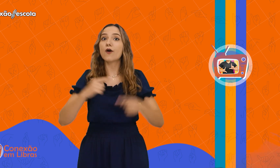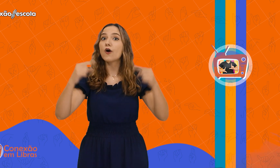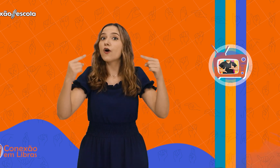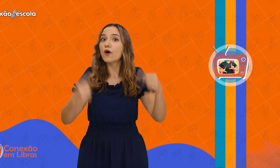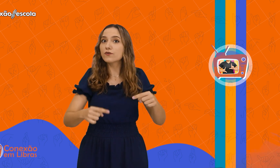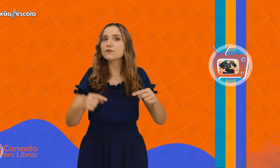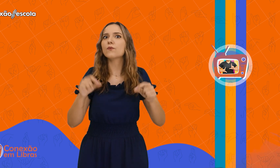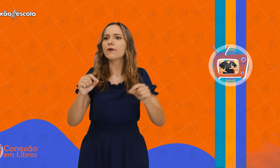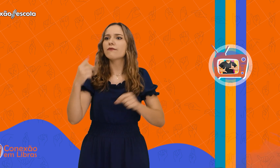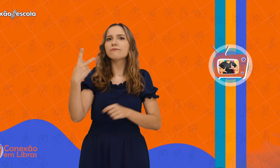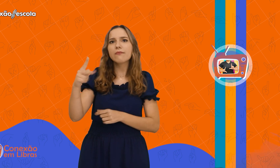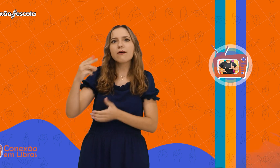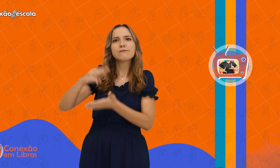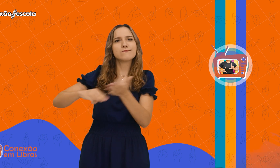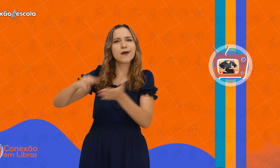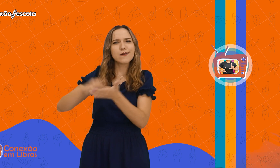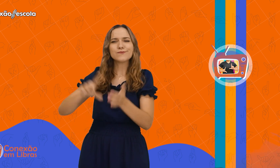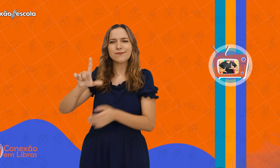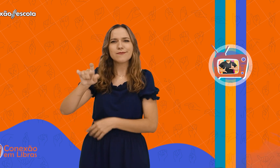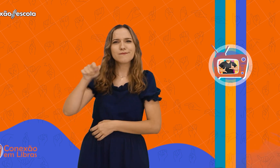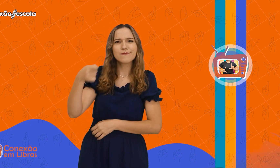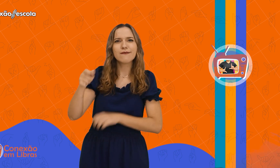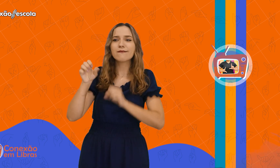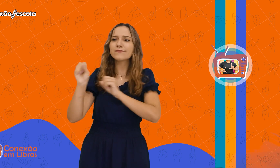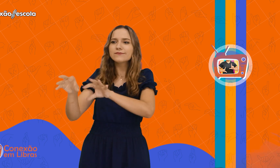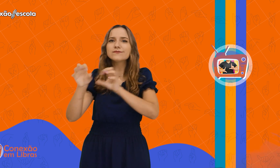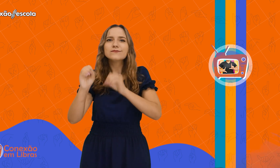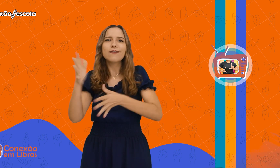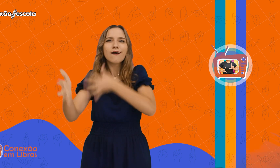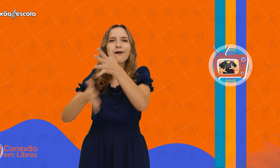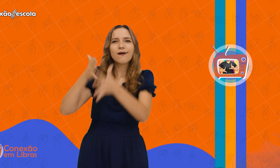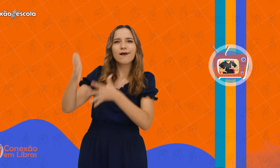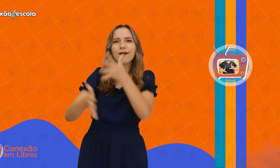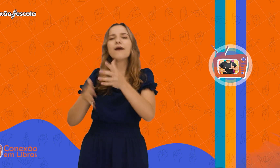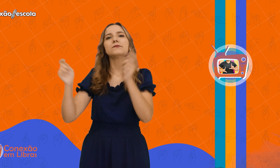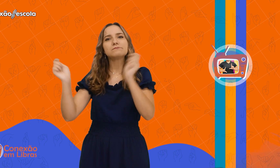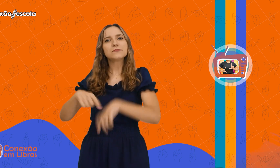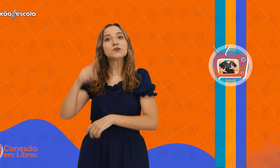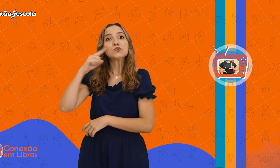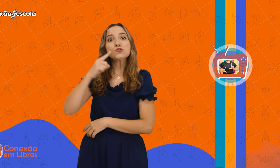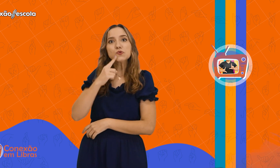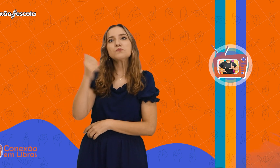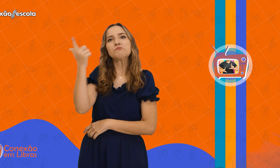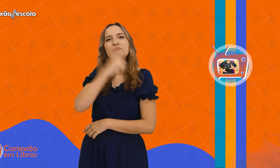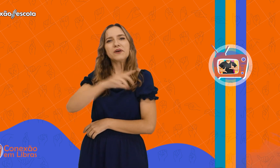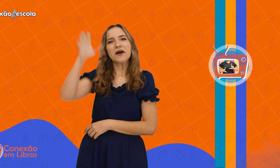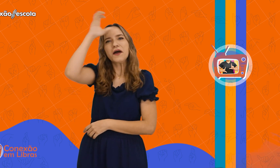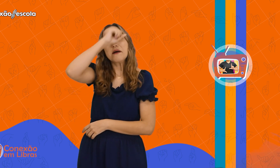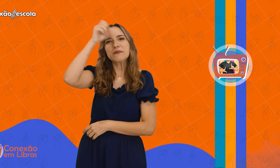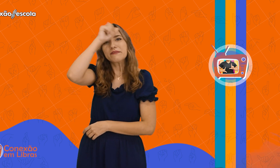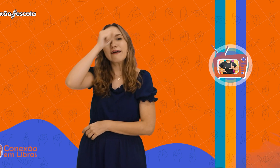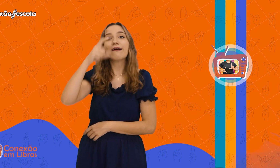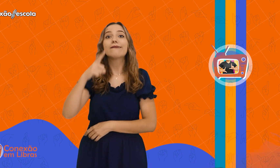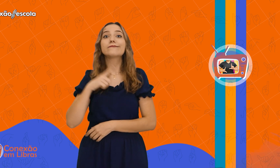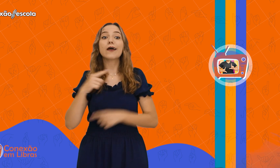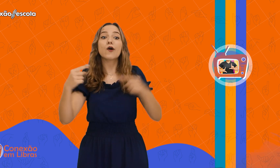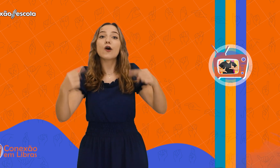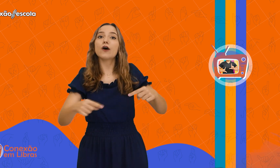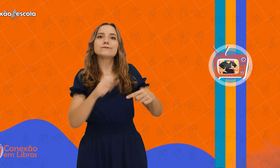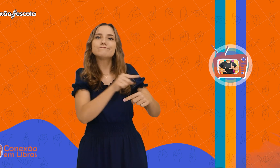Contrapondo o método utilizado por Lepé, onde os surdos aprendiam por meio da língua de sinais, surge na